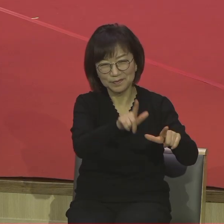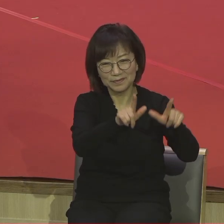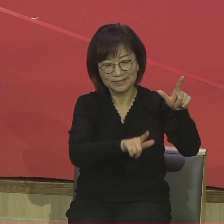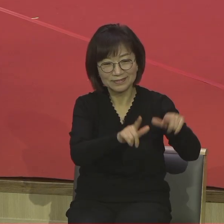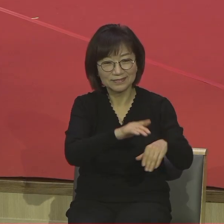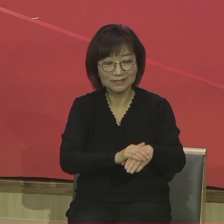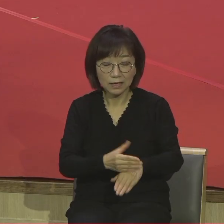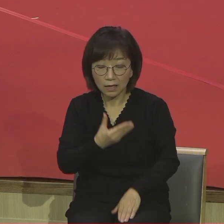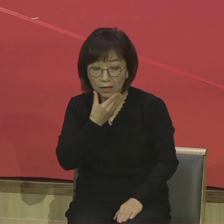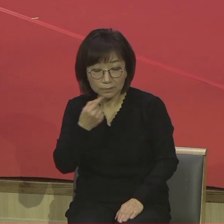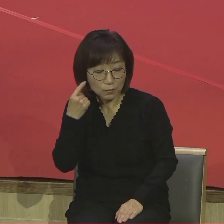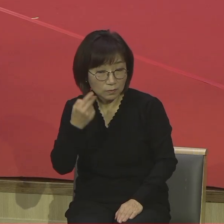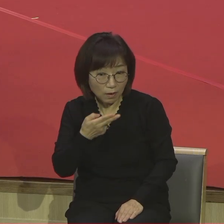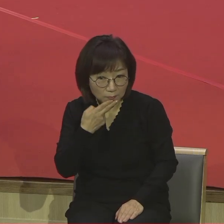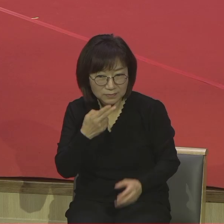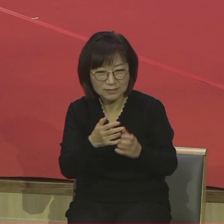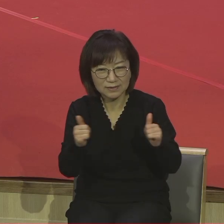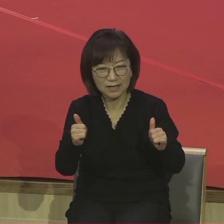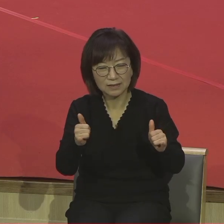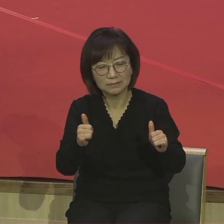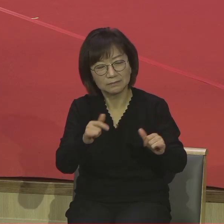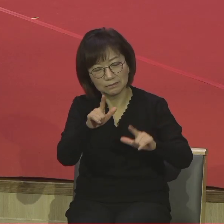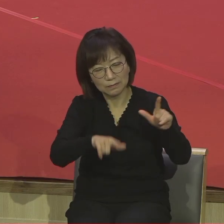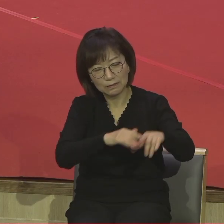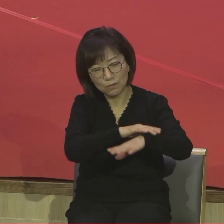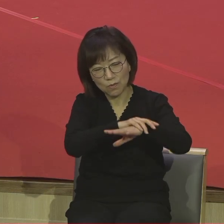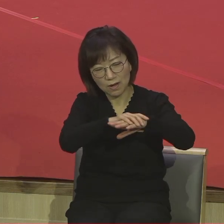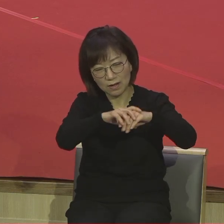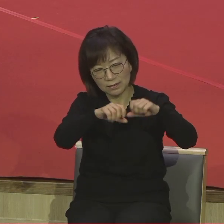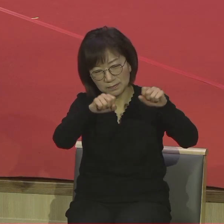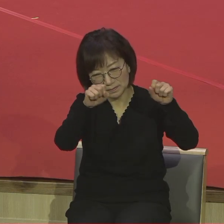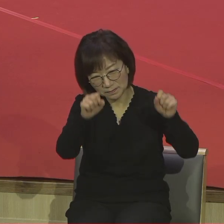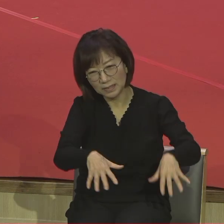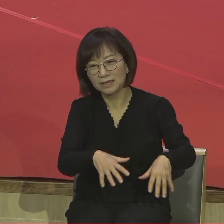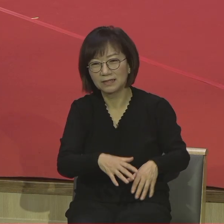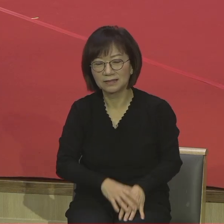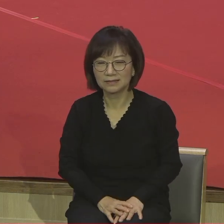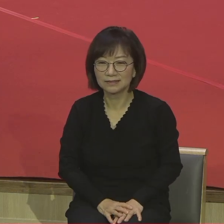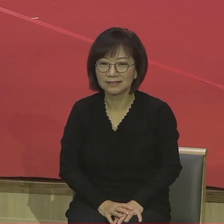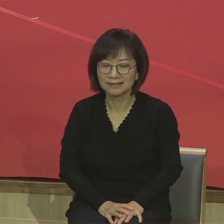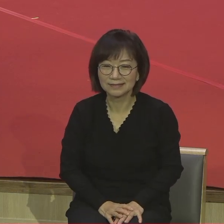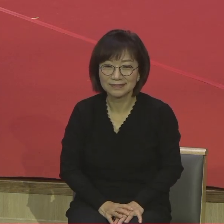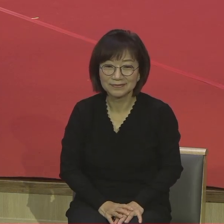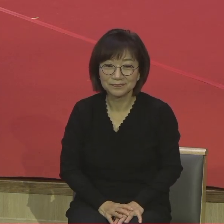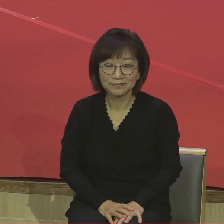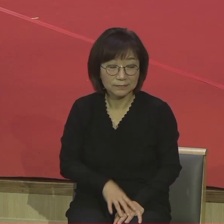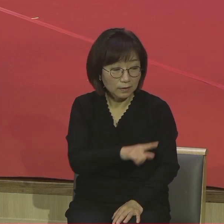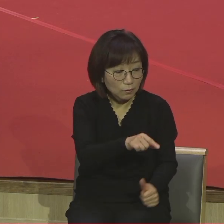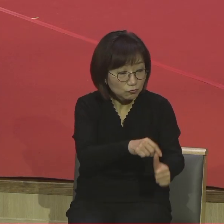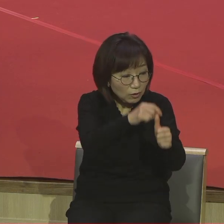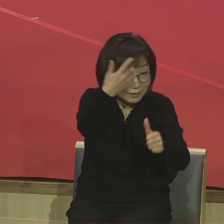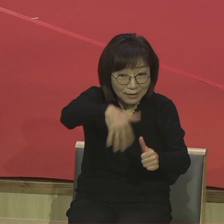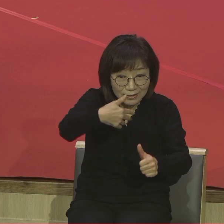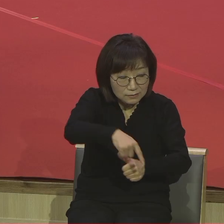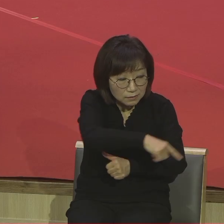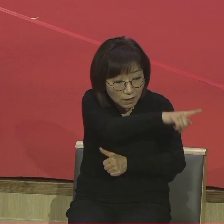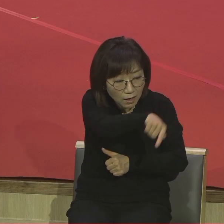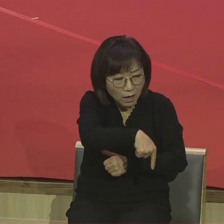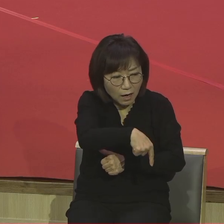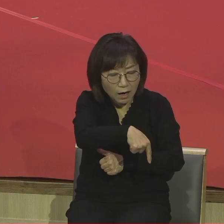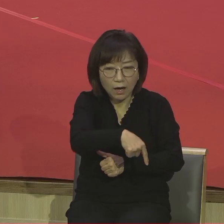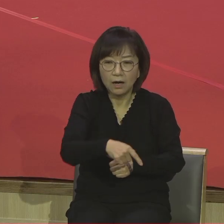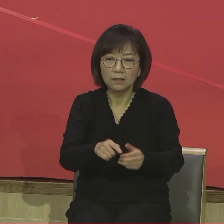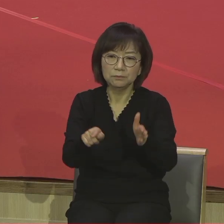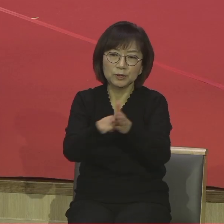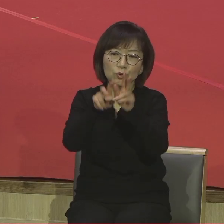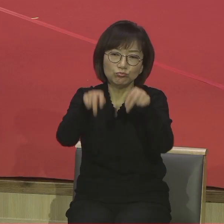삶은 말짱꽝이에요. 복음이 없는 삶. 그래서 구원받지 못한 불신자들은 죽음을